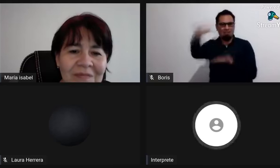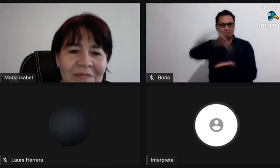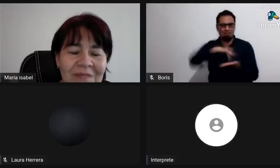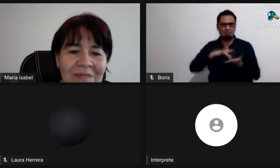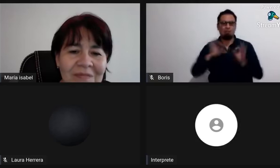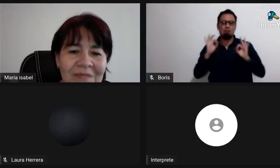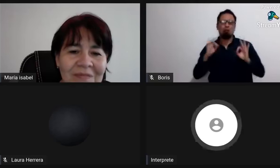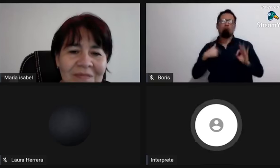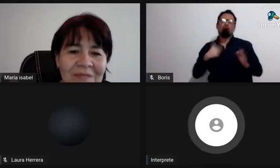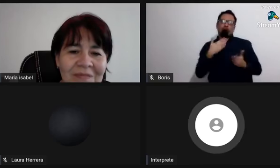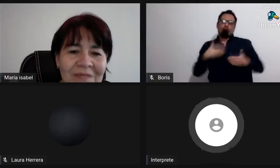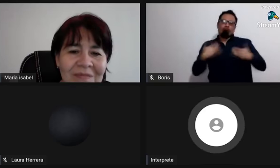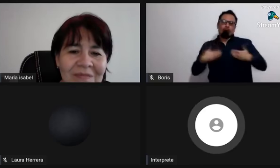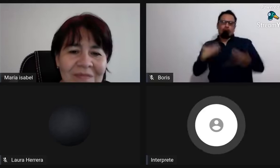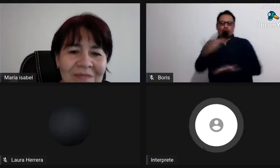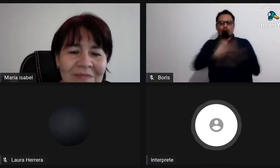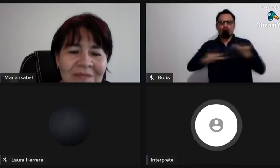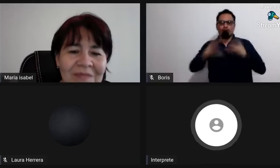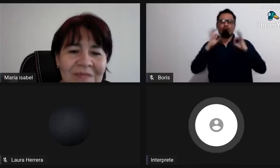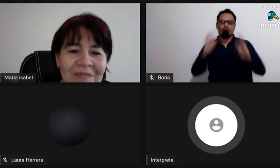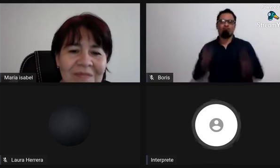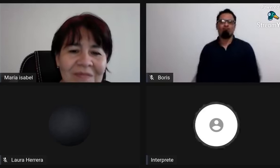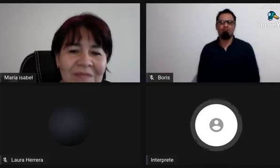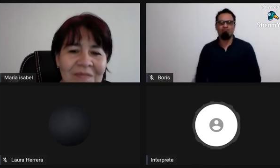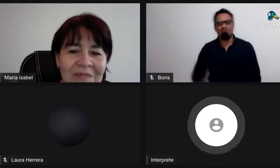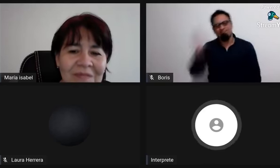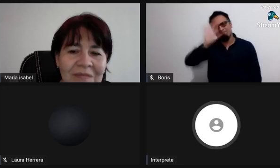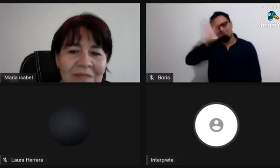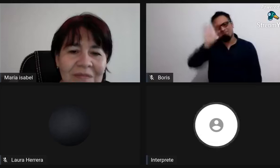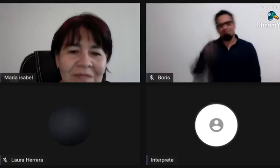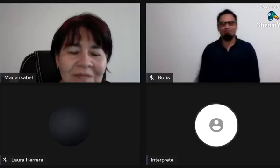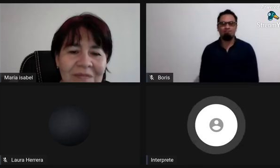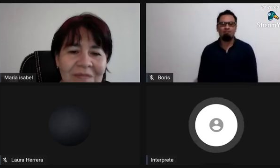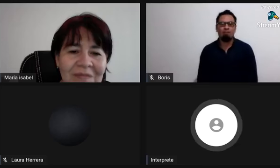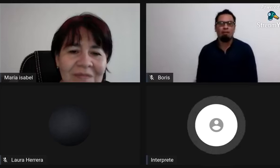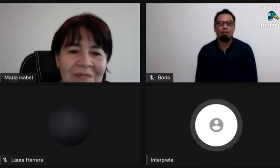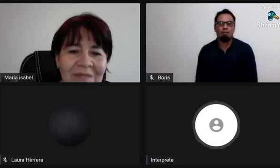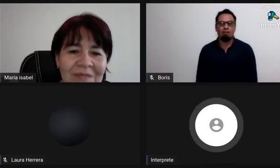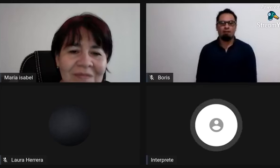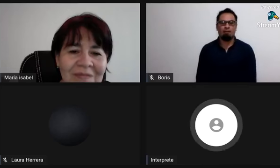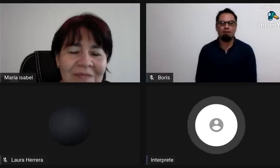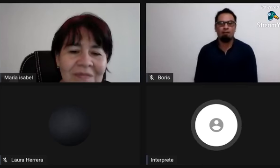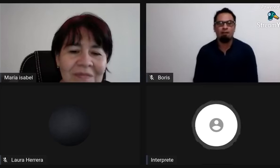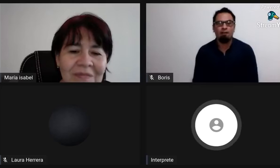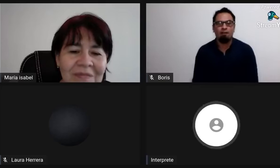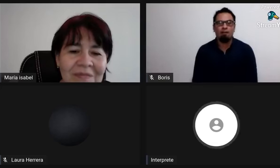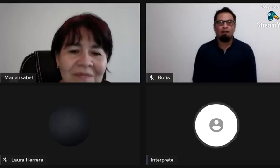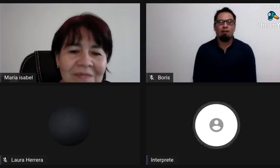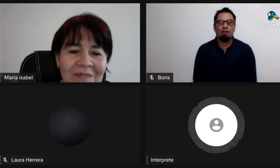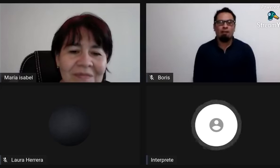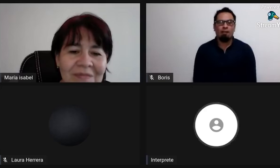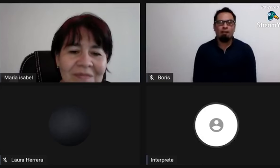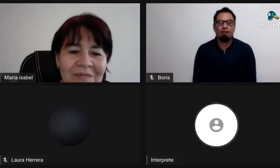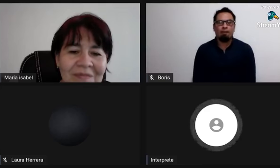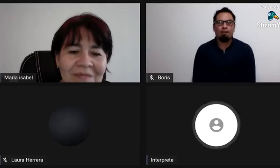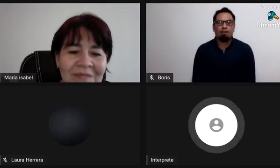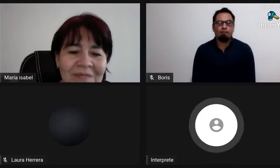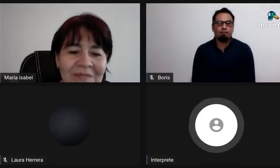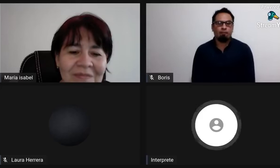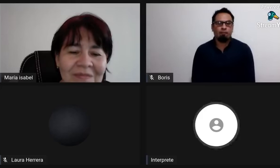importantes. Realmente están cordialmente invitados a asistir. Para mí es un gusto y un placer estar aquí con ustedes en estas tertulias y pues